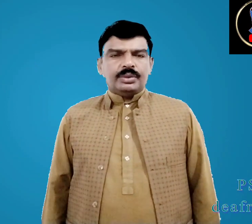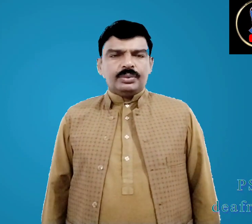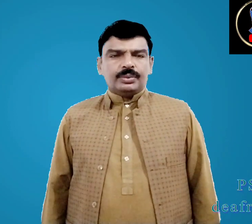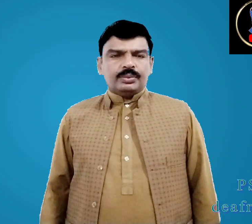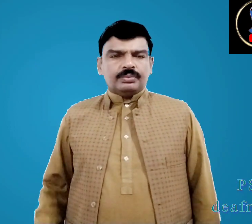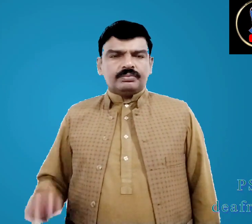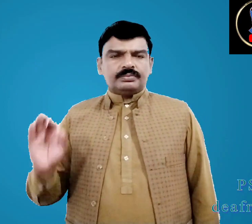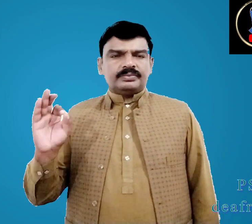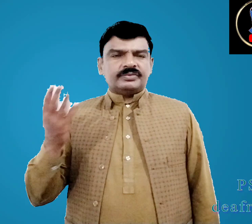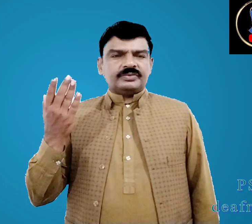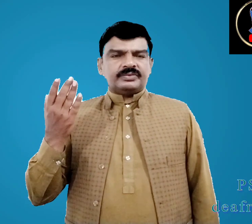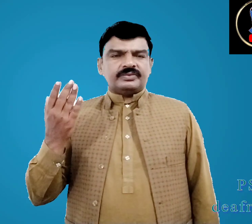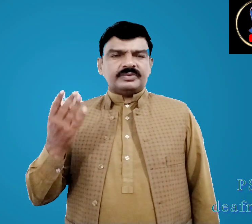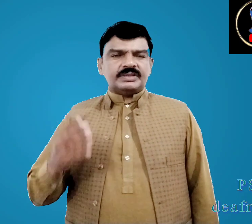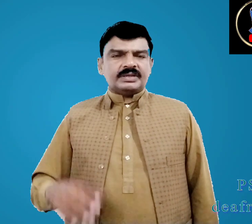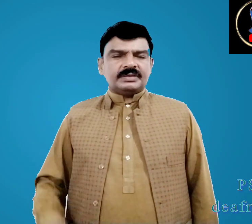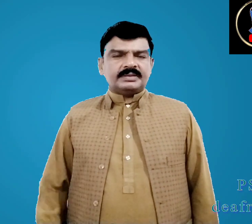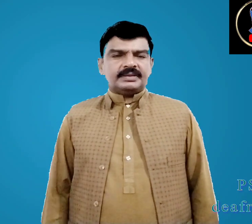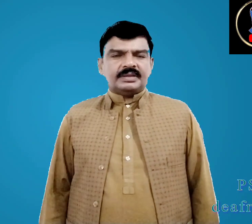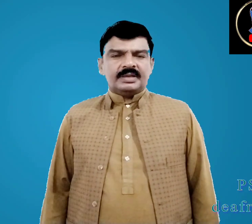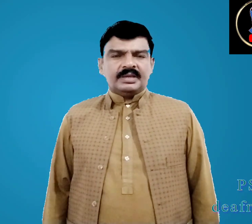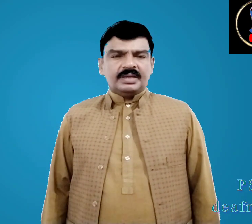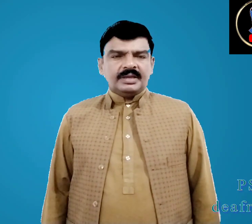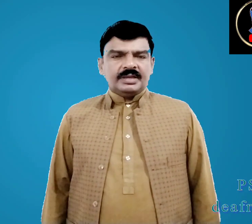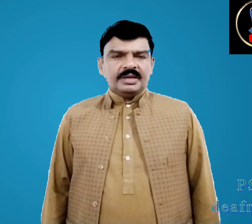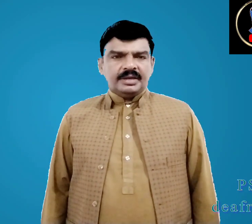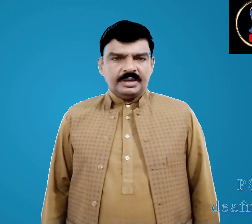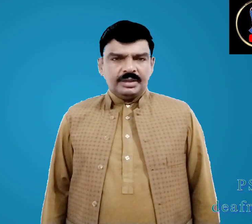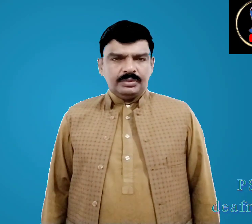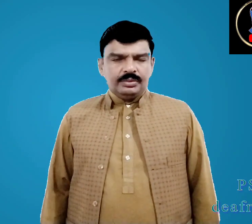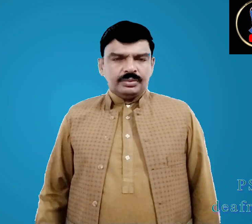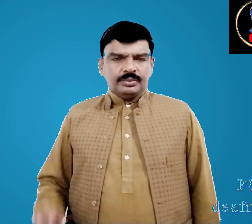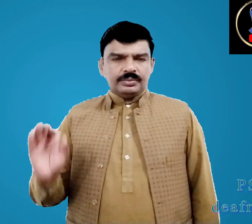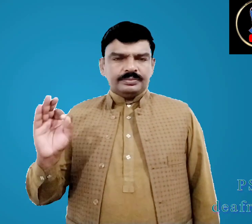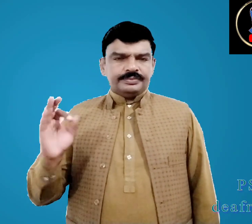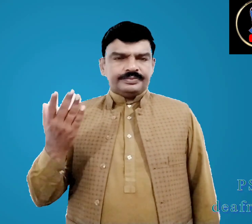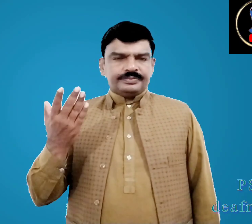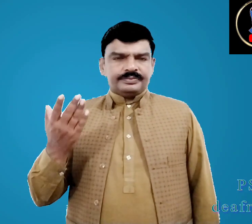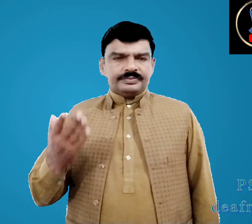due to, वजह, due to,